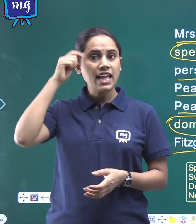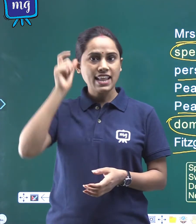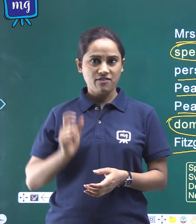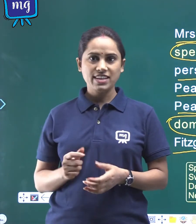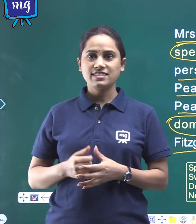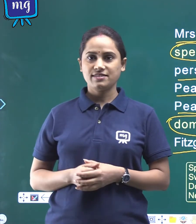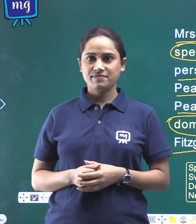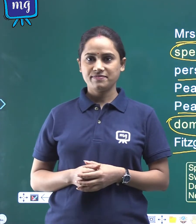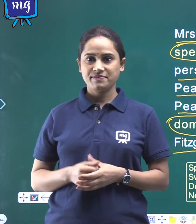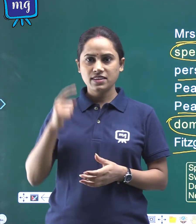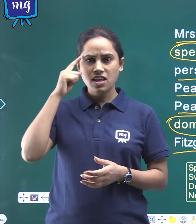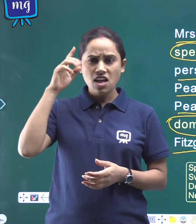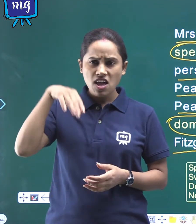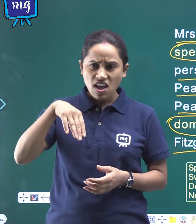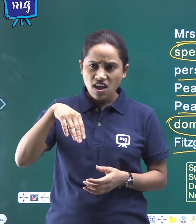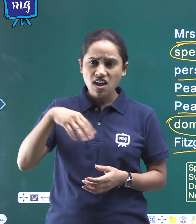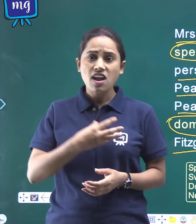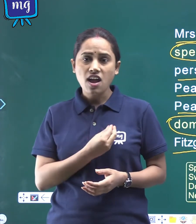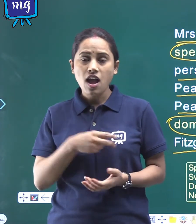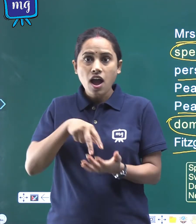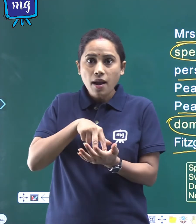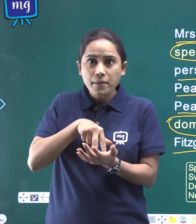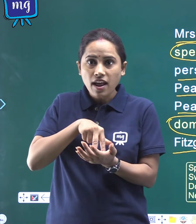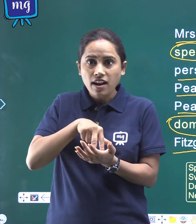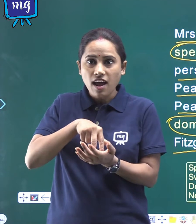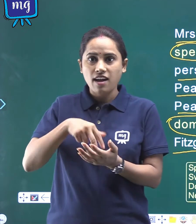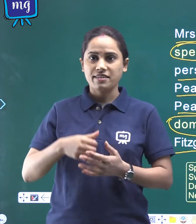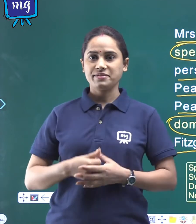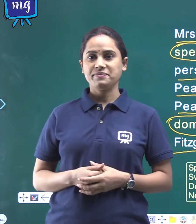नर्वस, घबराना.